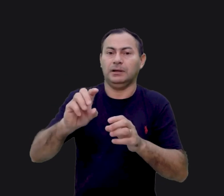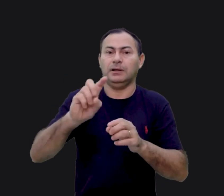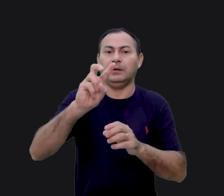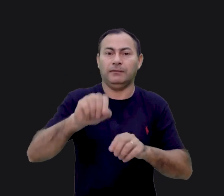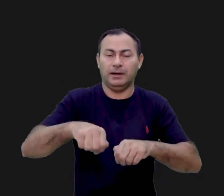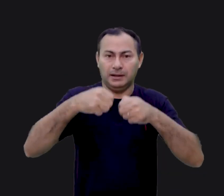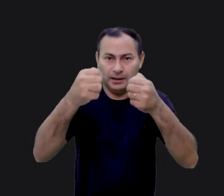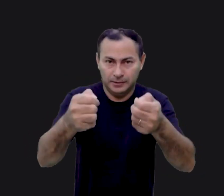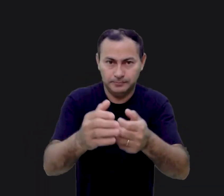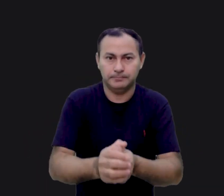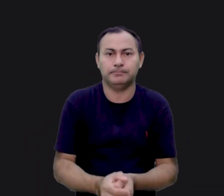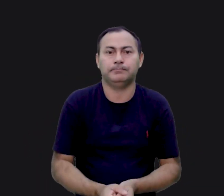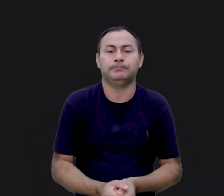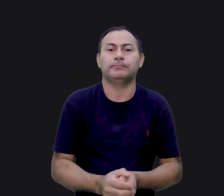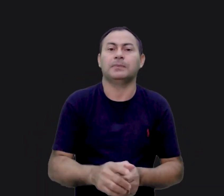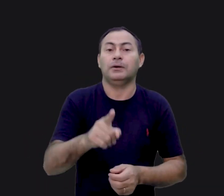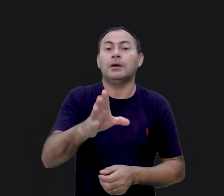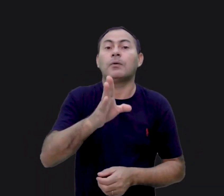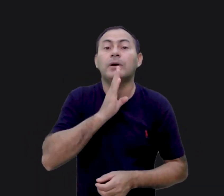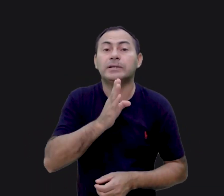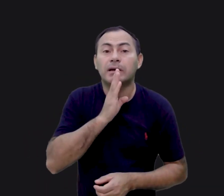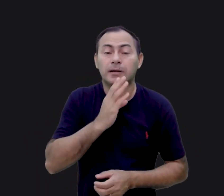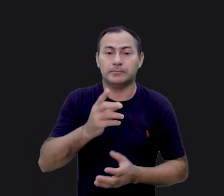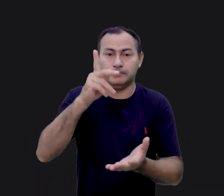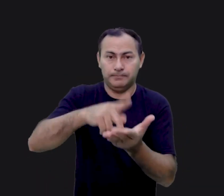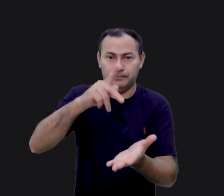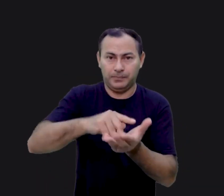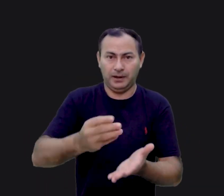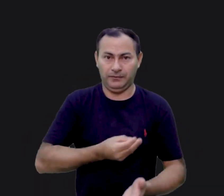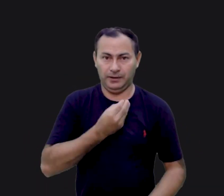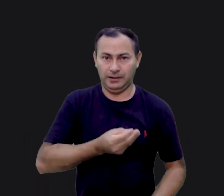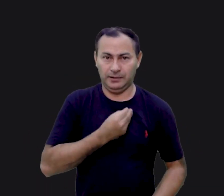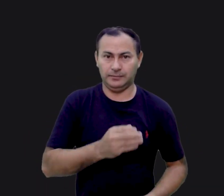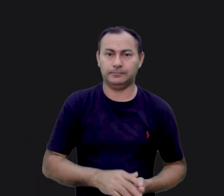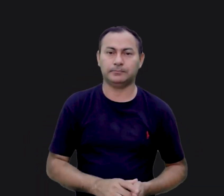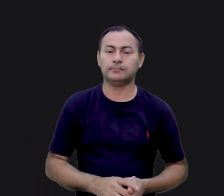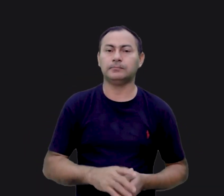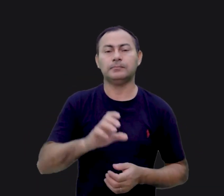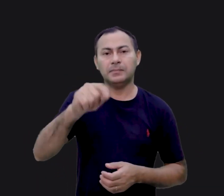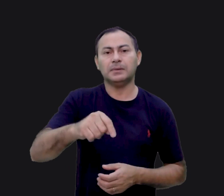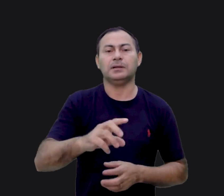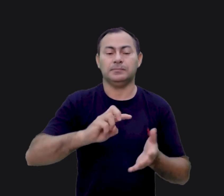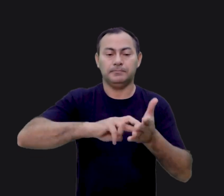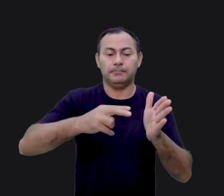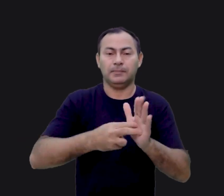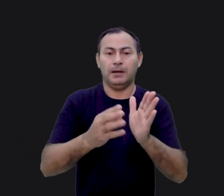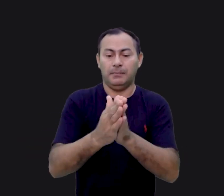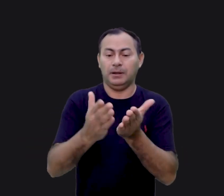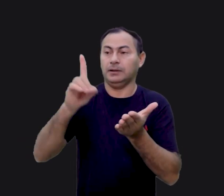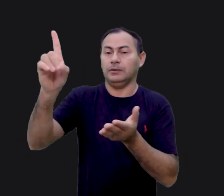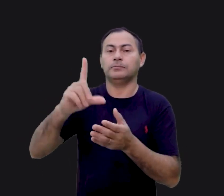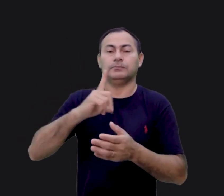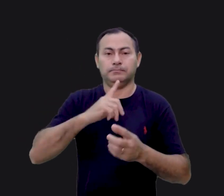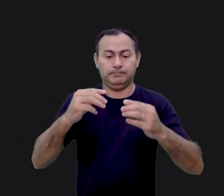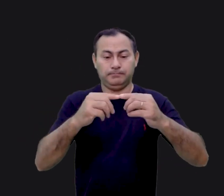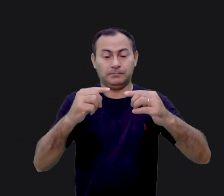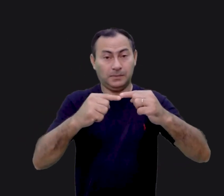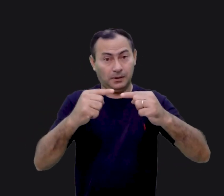que Ele ordenou Então você conhecerá a verdadeira vida Isso significa que a palavra de Deus tem a ver